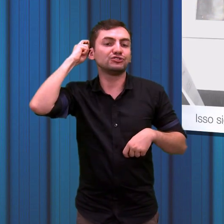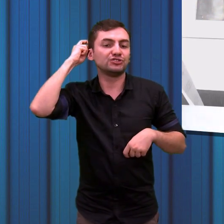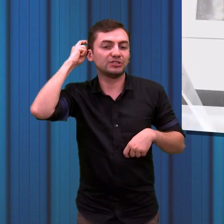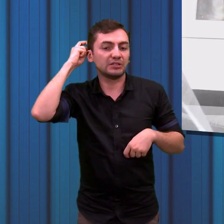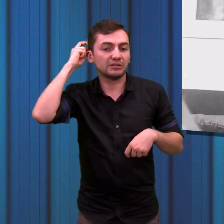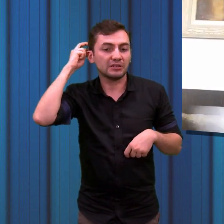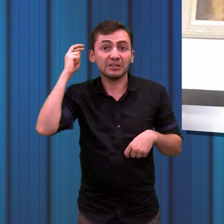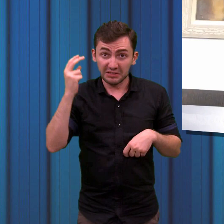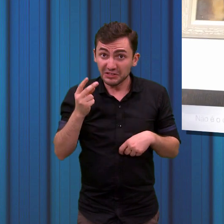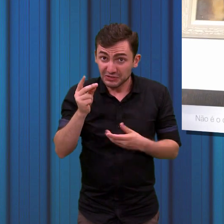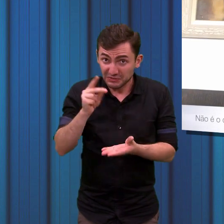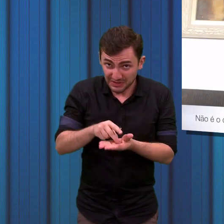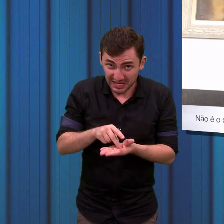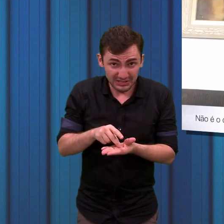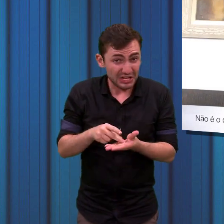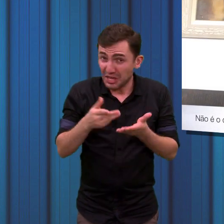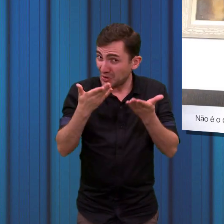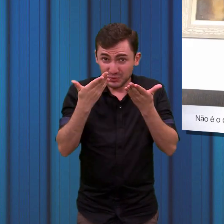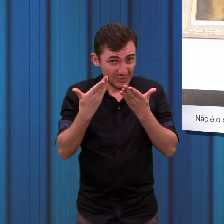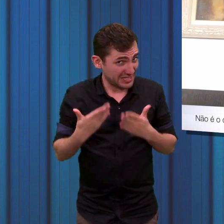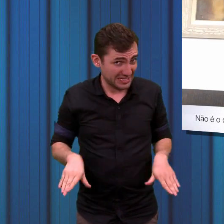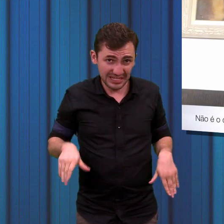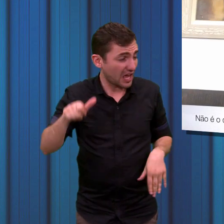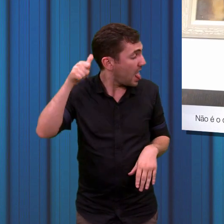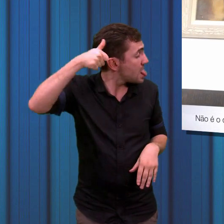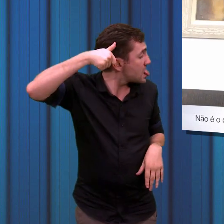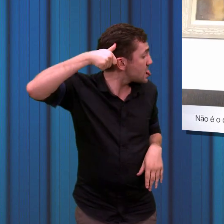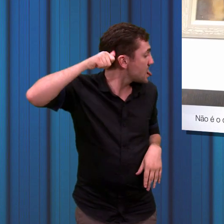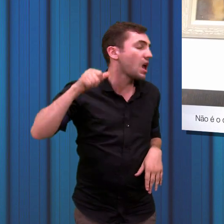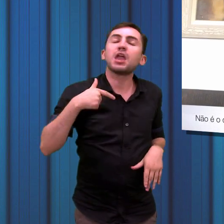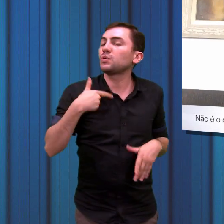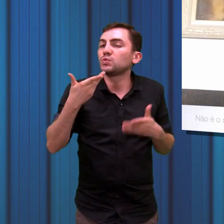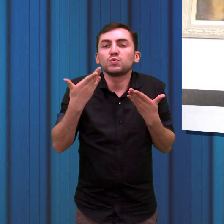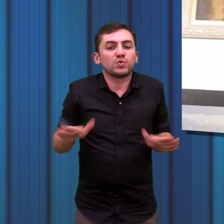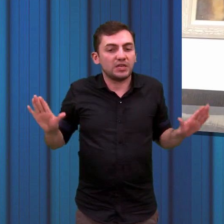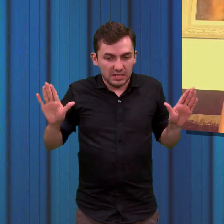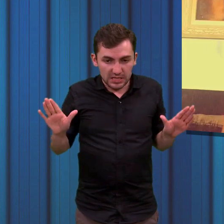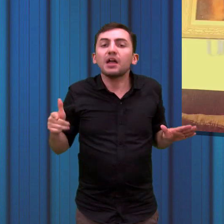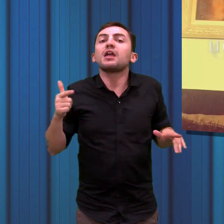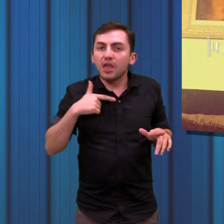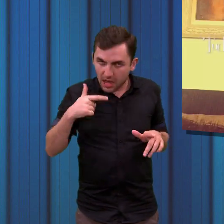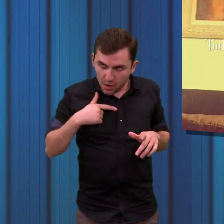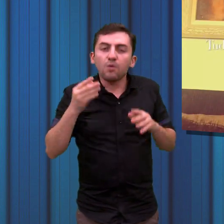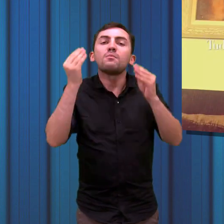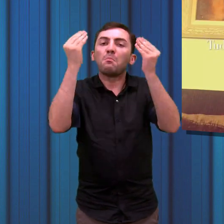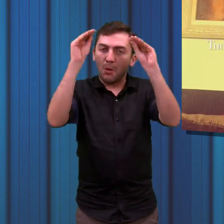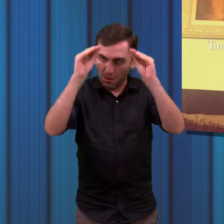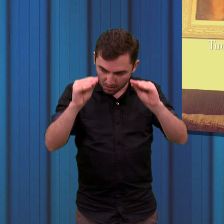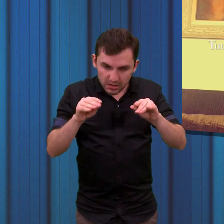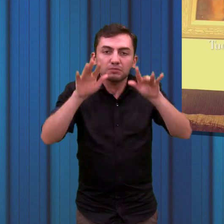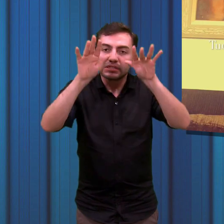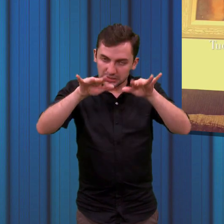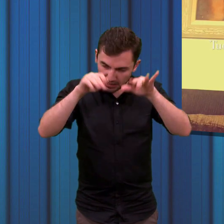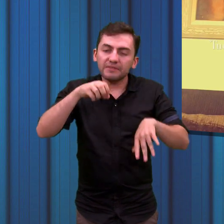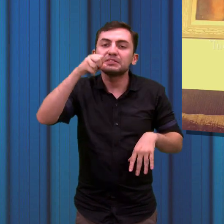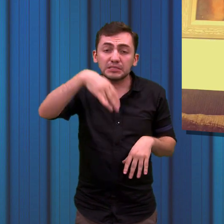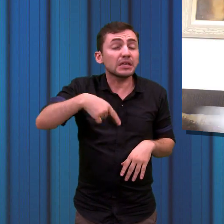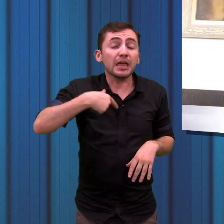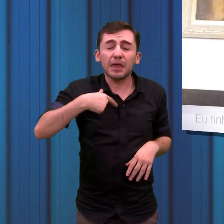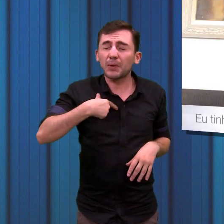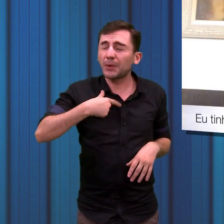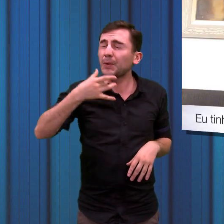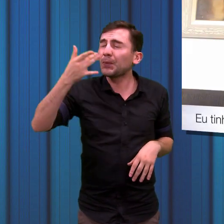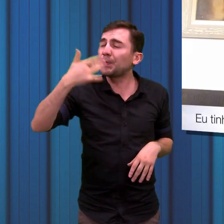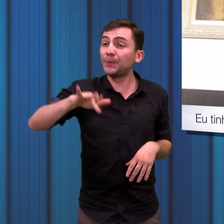candidato a implante coclear. Não é o que eu queria. Eu não queria que meu filho passasse por uma cirurgia. Tudo isso eu deixo bem claro nos meus